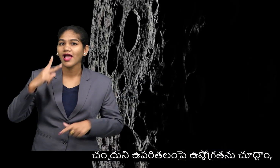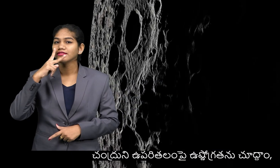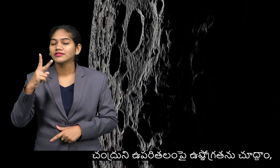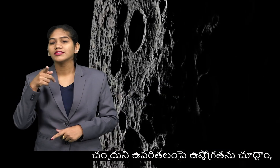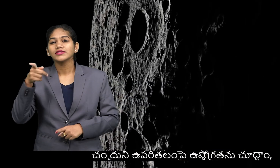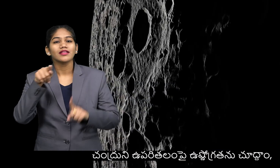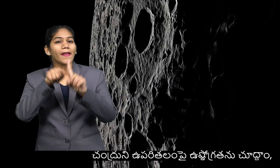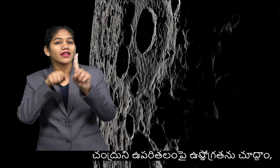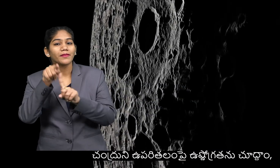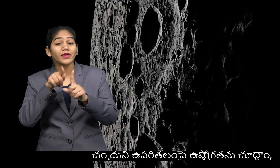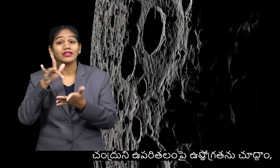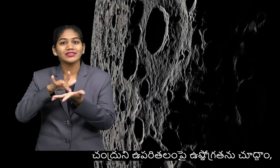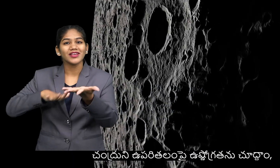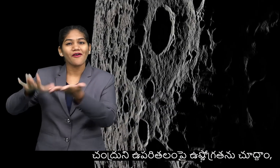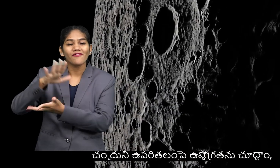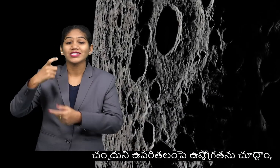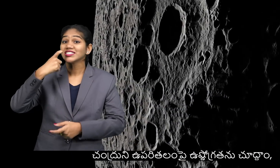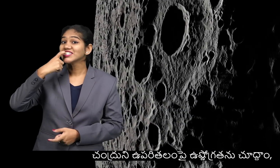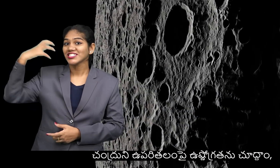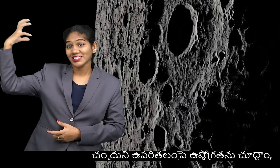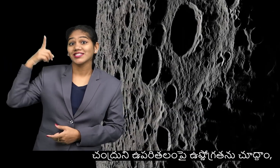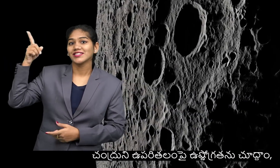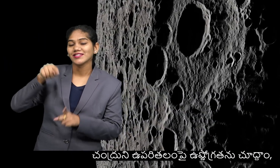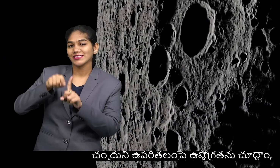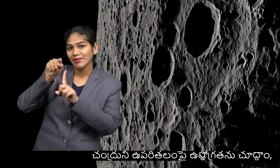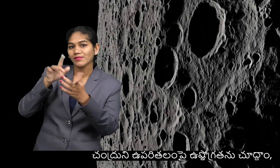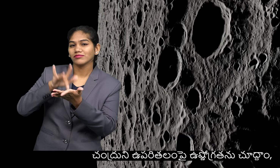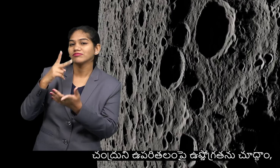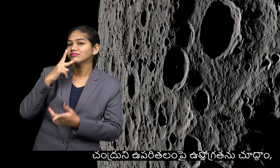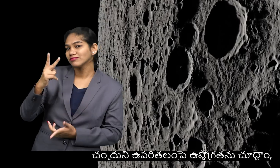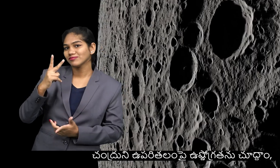చంద్రుని ఉపరితలంపై ఉష్ణోగ్రతను చూద్దాం.